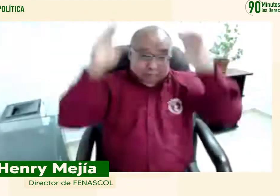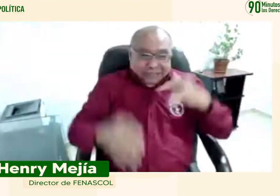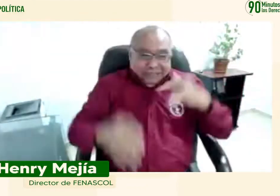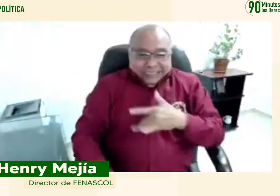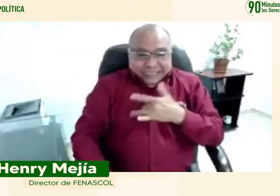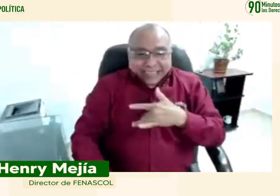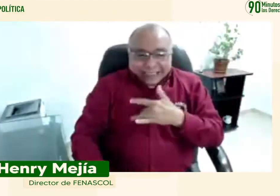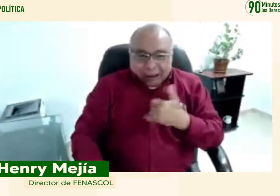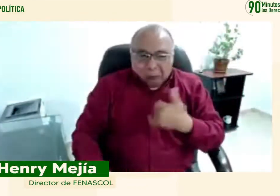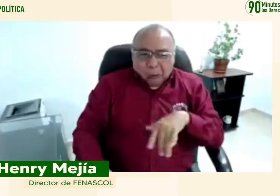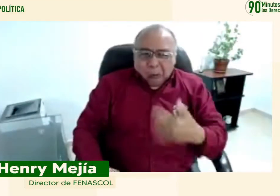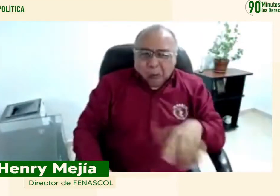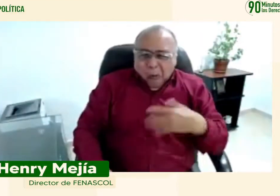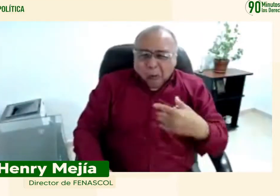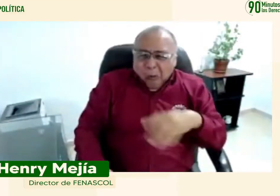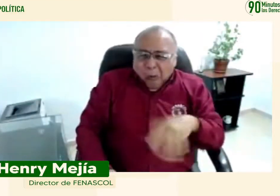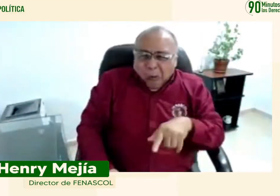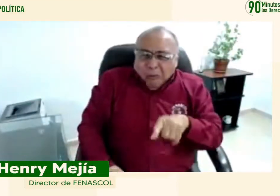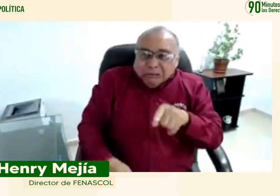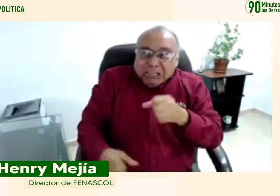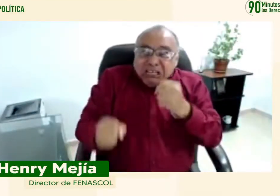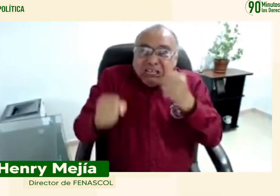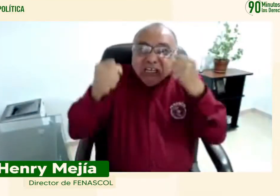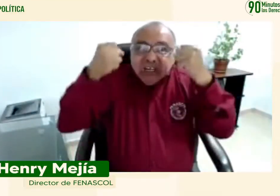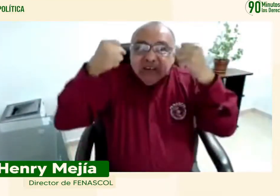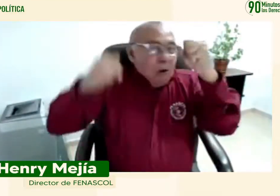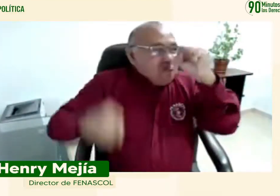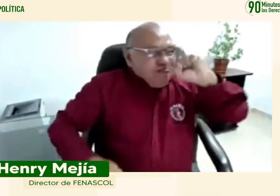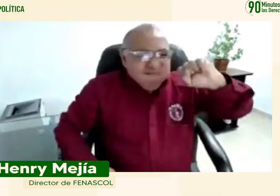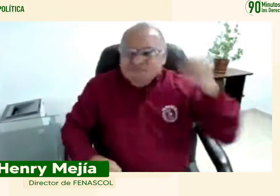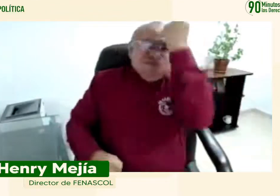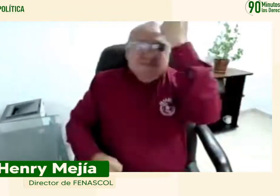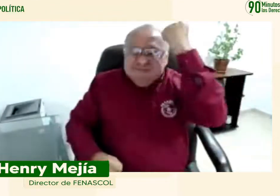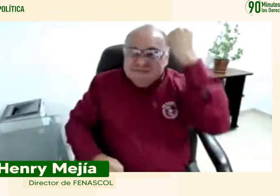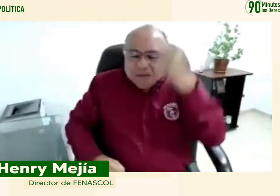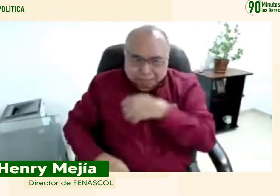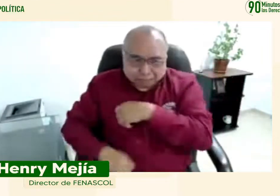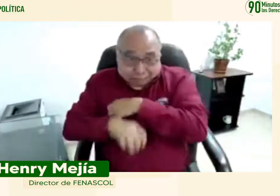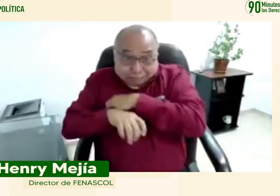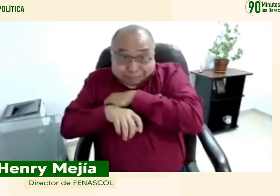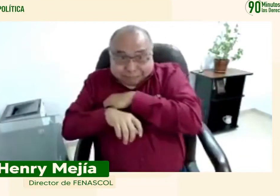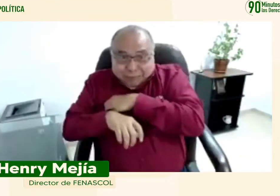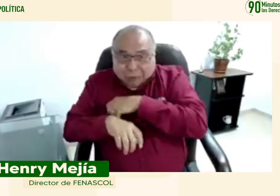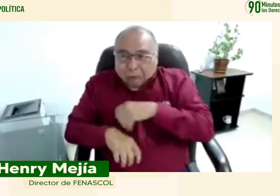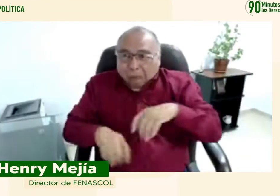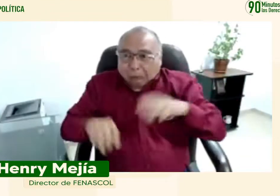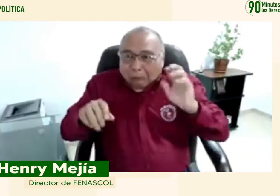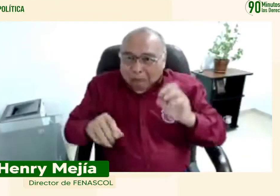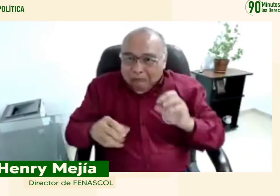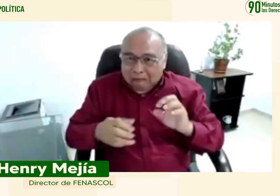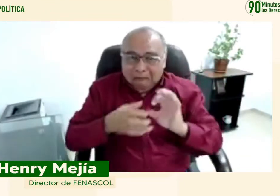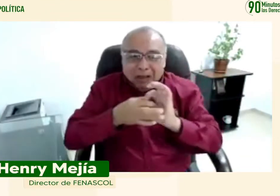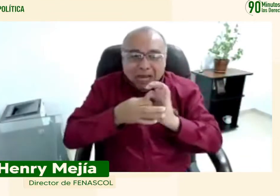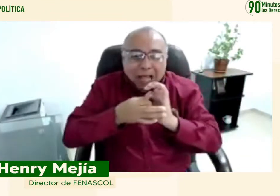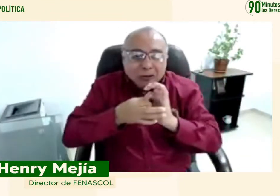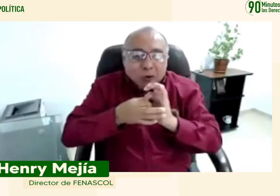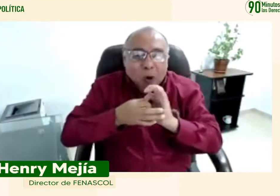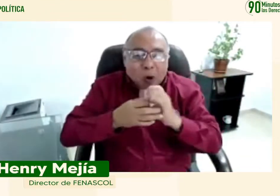que hay sobre este candidato siento que es eso al mencionar otro y entonces es una preocupación también y una postura muy